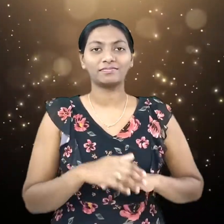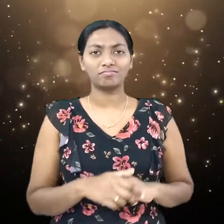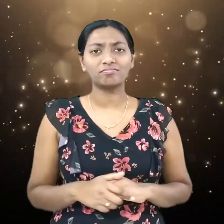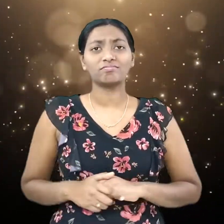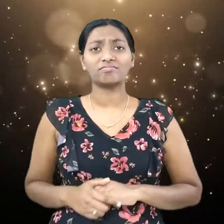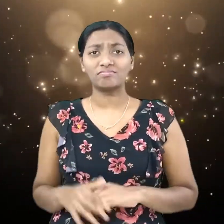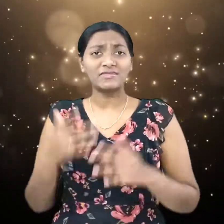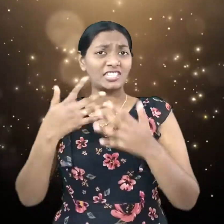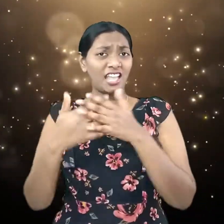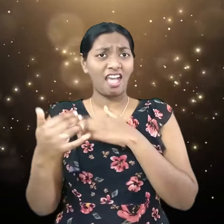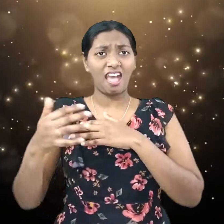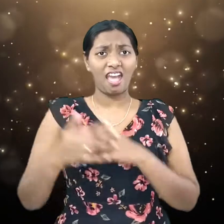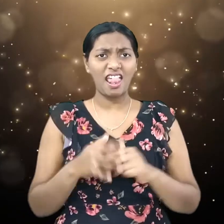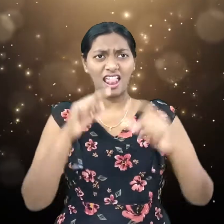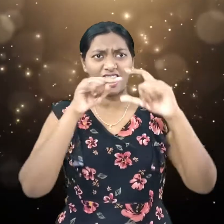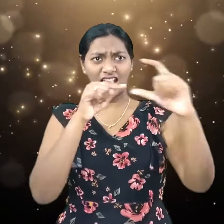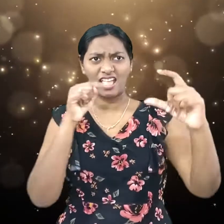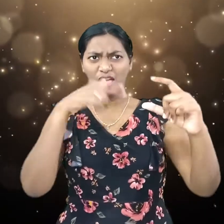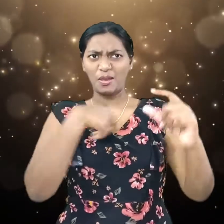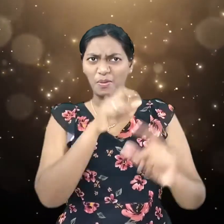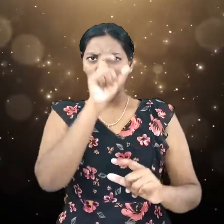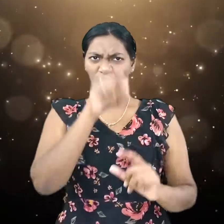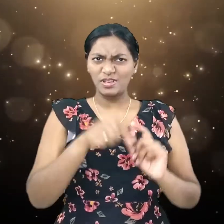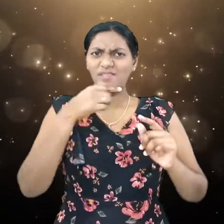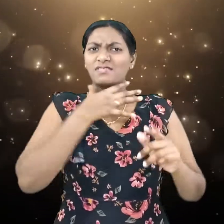बढ़कर। मेरे विरोध में बना दिया,